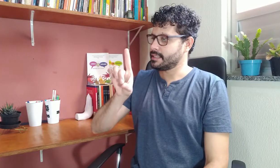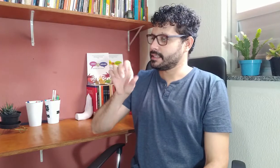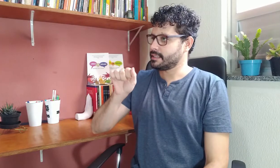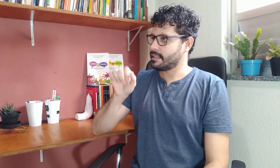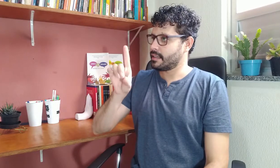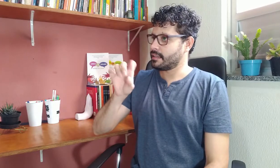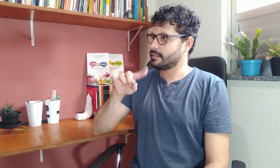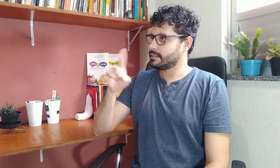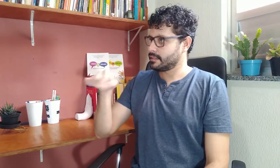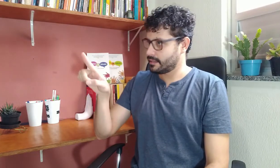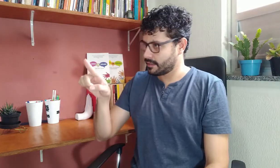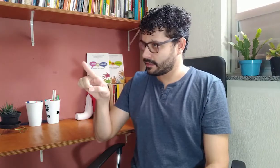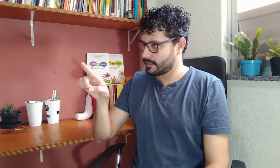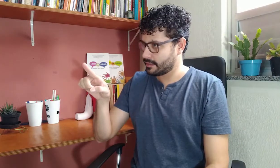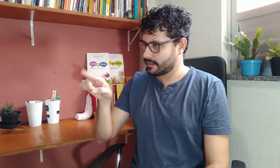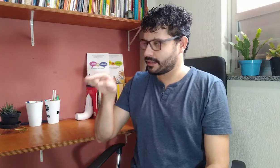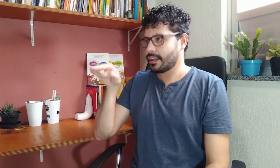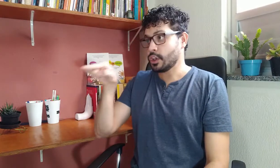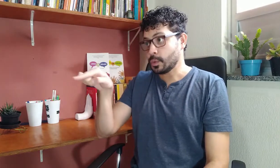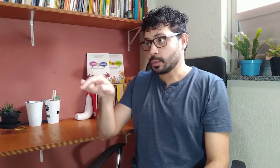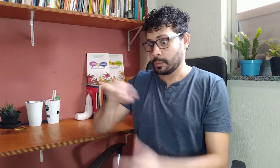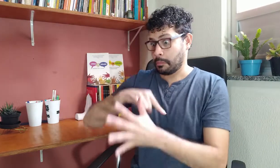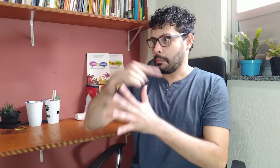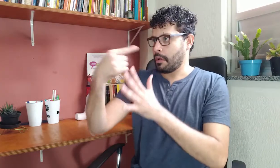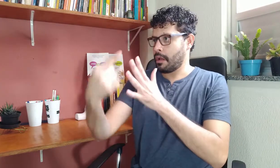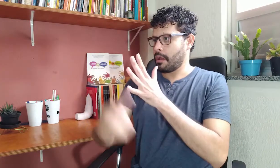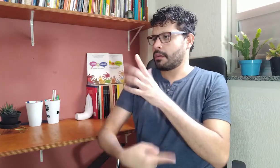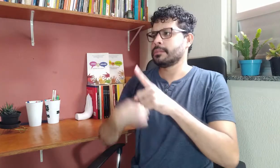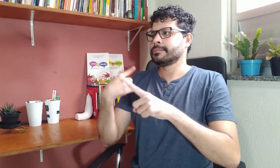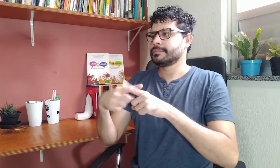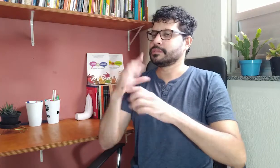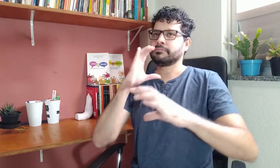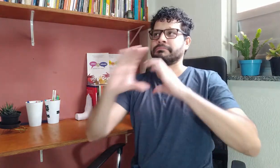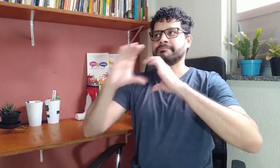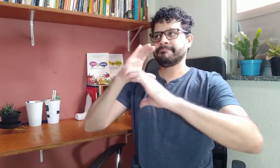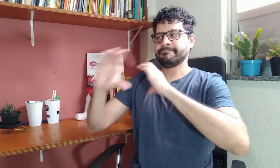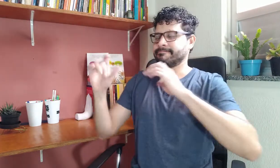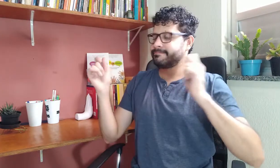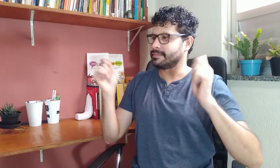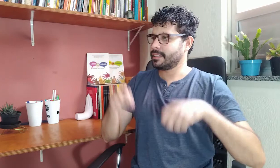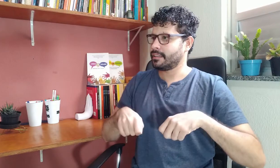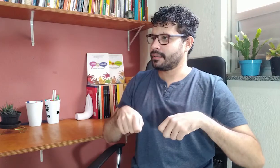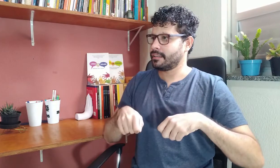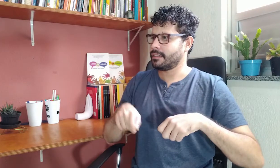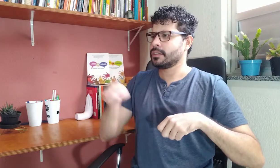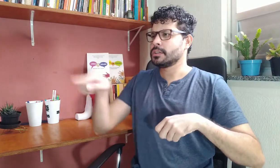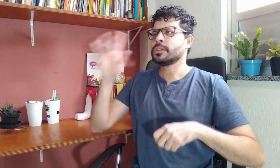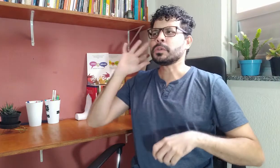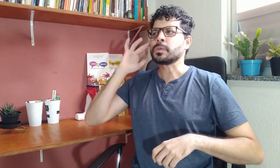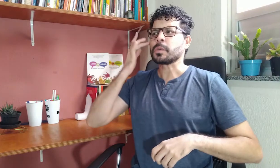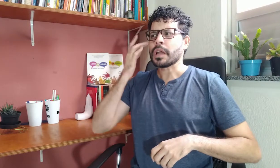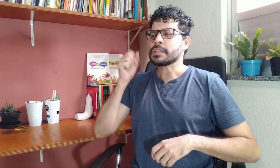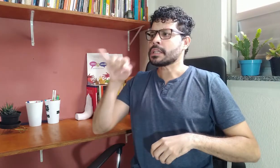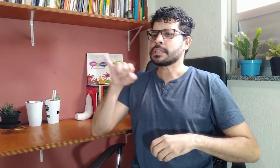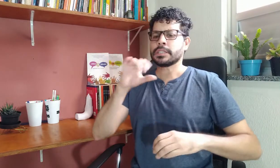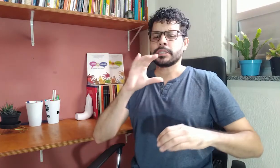cidadã. Tudo isso graças à comunicação. Como você acredita que seria a sua